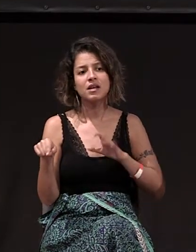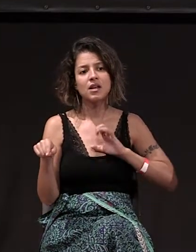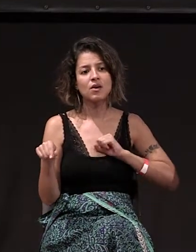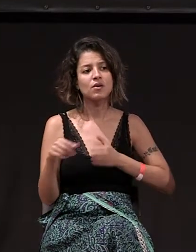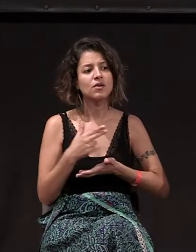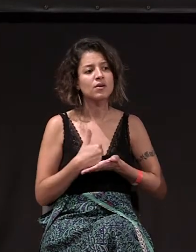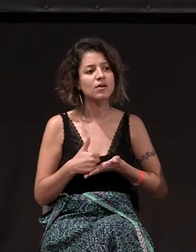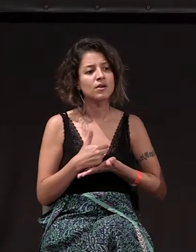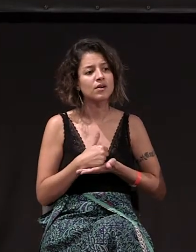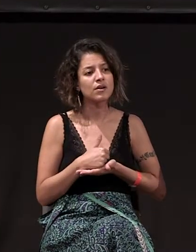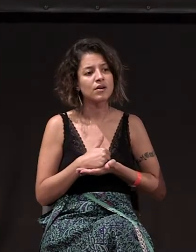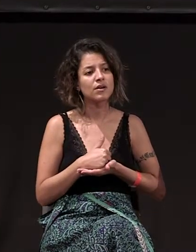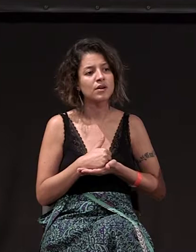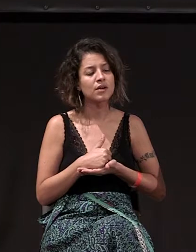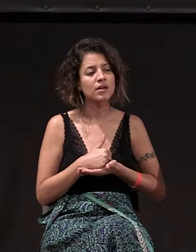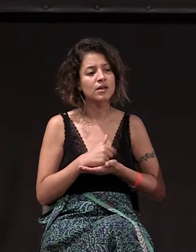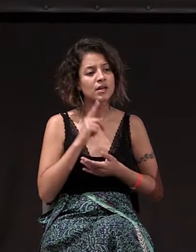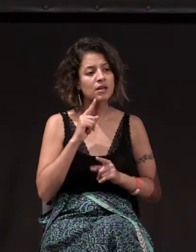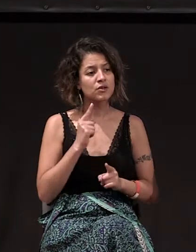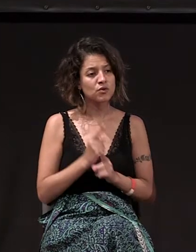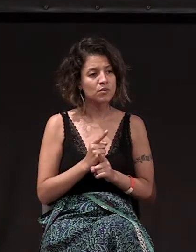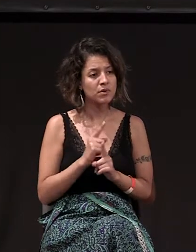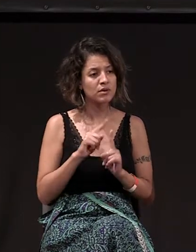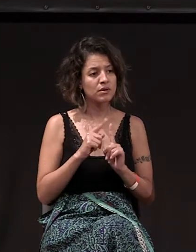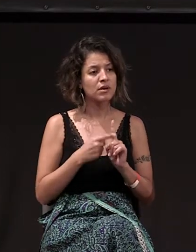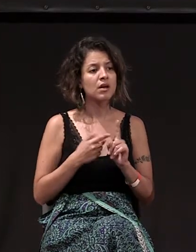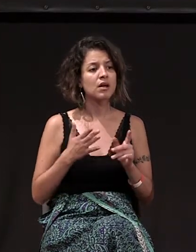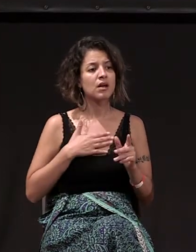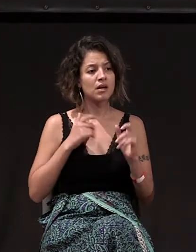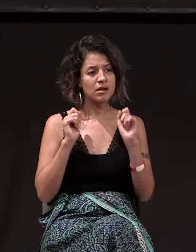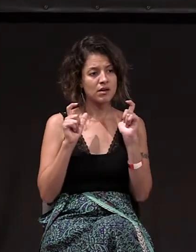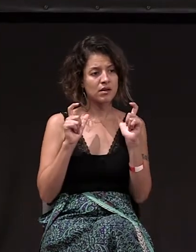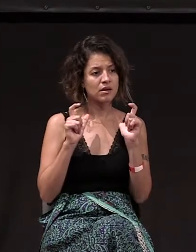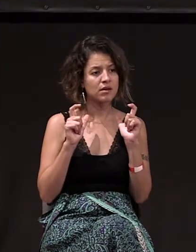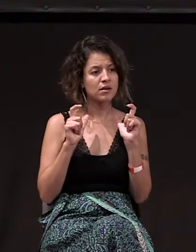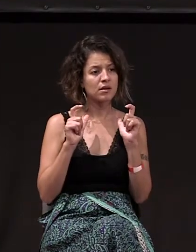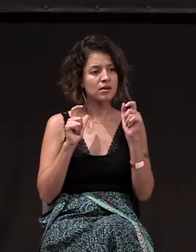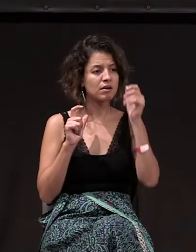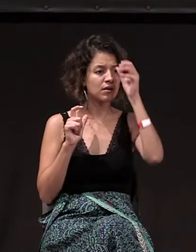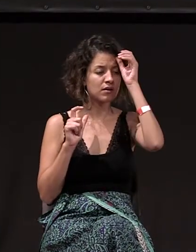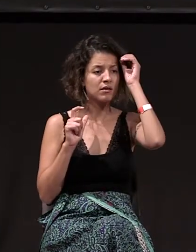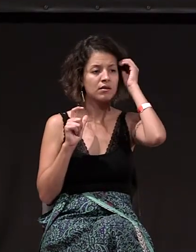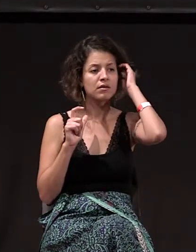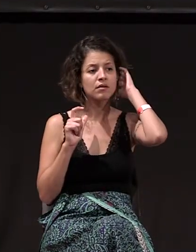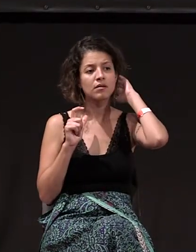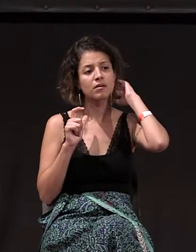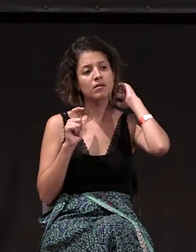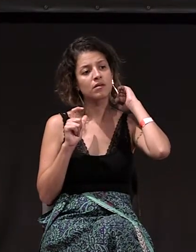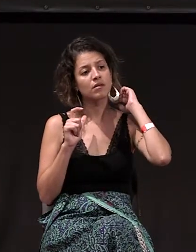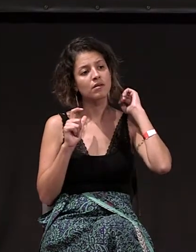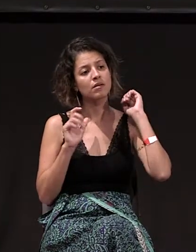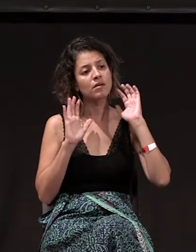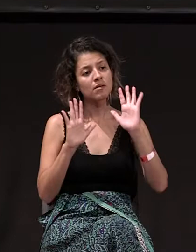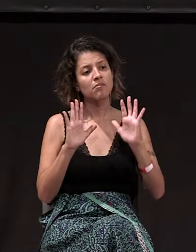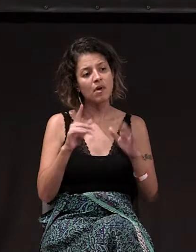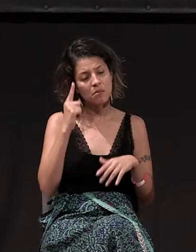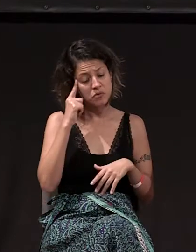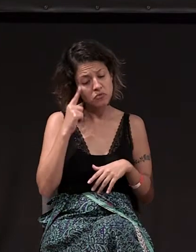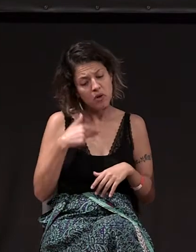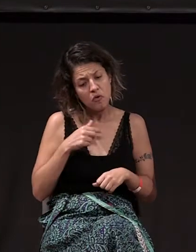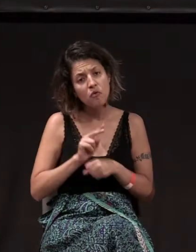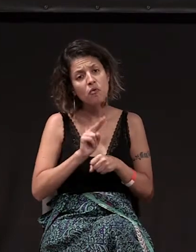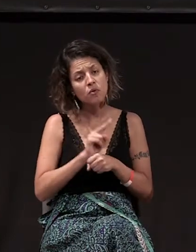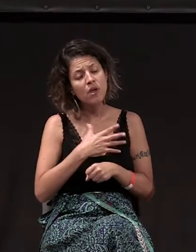desenhar. E, quando ela descobriu que estava grávida, ela se assustou, só que ela foi com a mão cheia para cuidar do filho